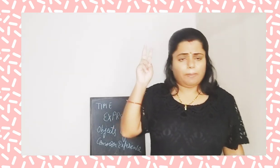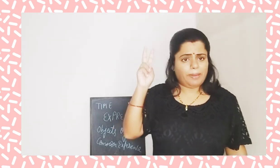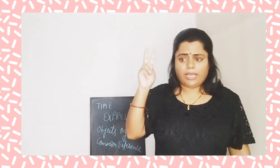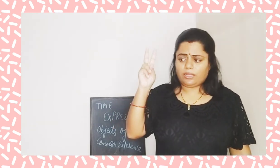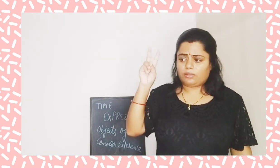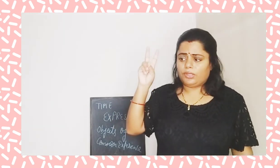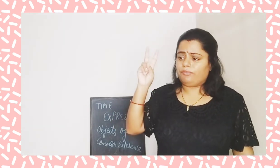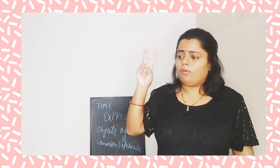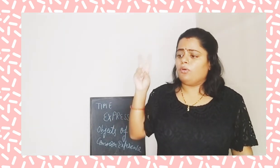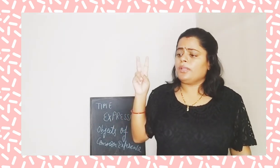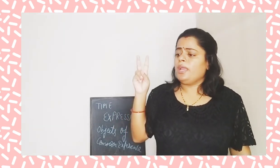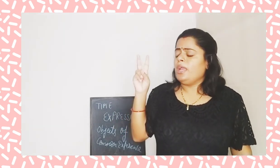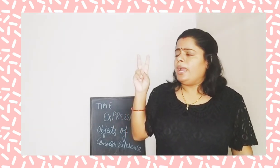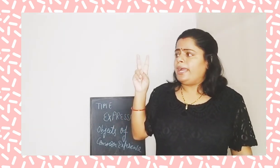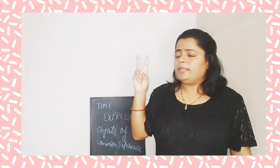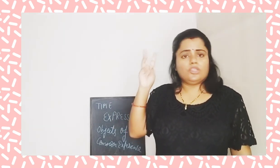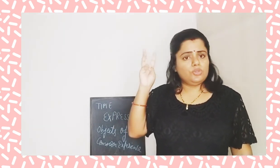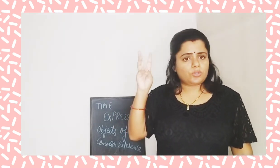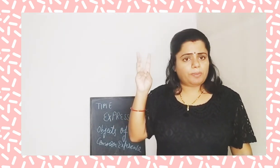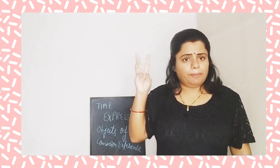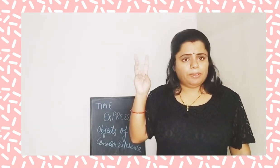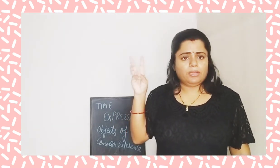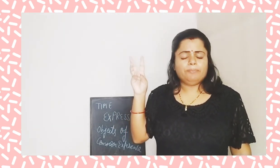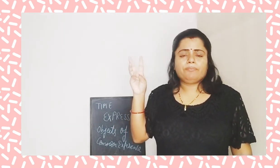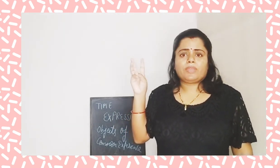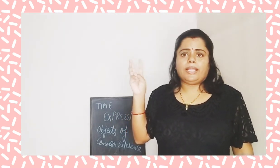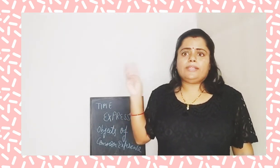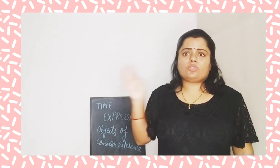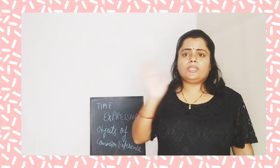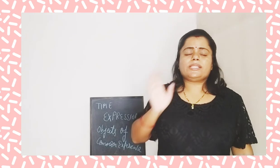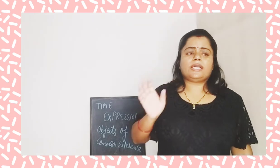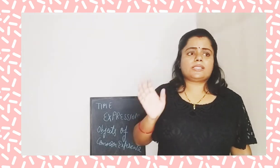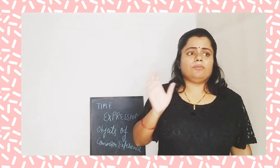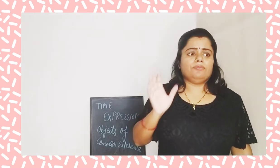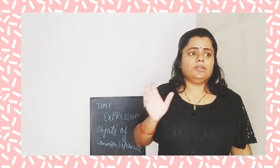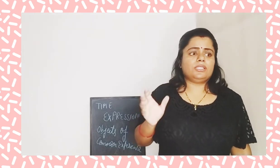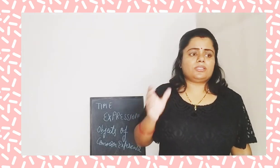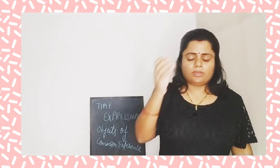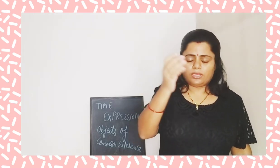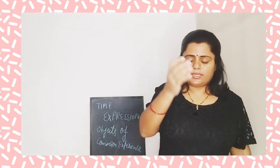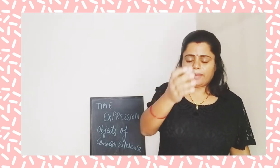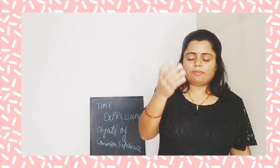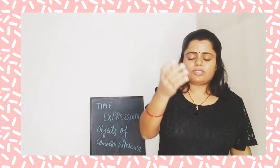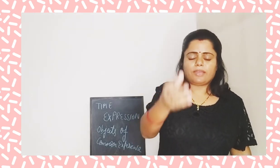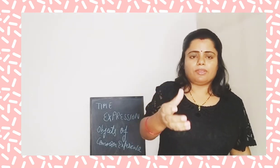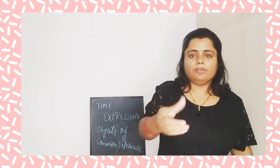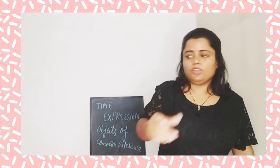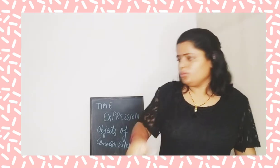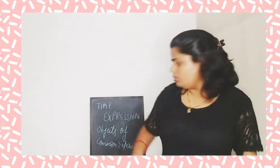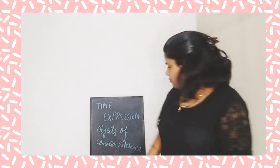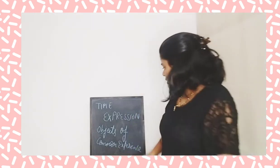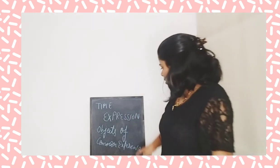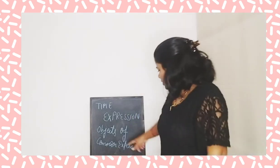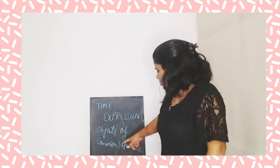पार्क, द फोन एंड द न्यूज़पेपर, राइट? सो दीज आर सम वर्ड्स, द एग्जाम्पल विच आई हैव गिवन यू फॉर